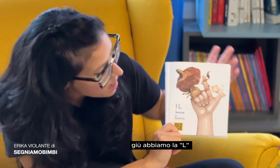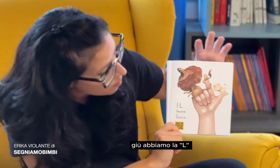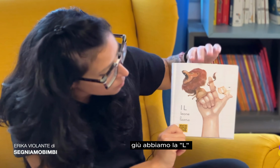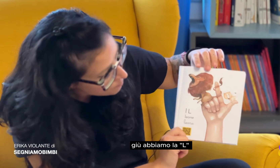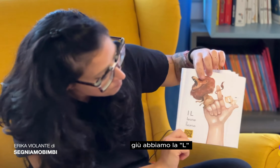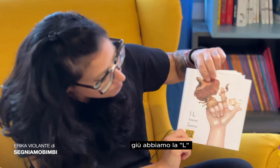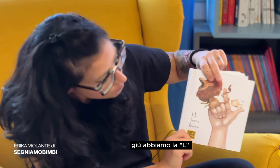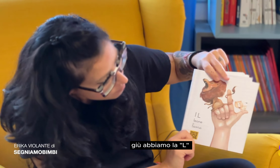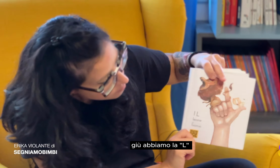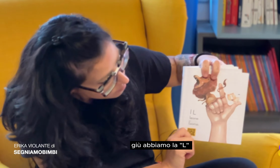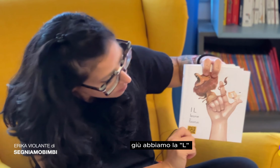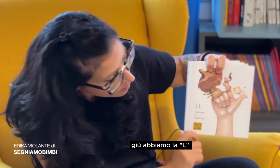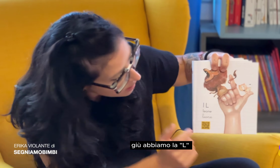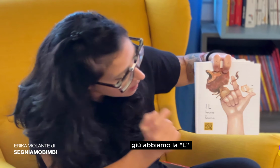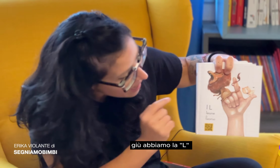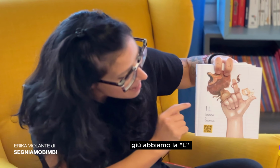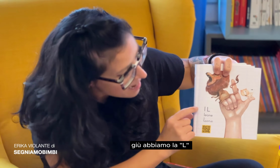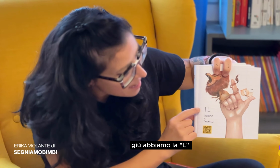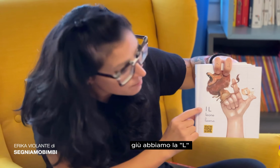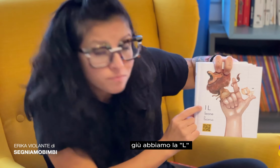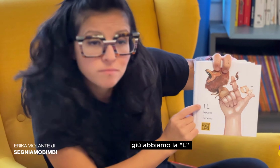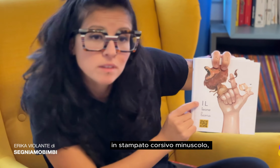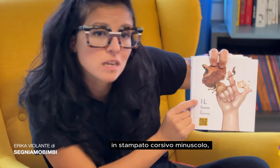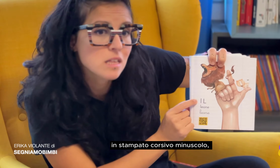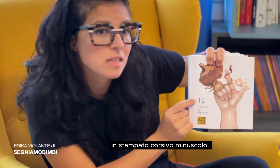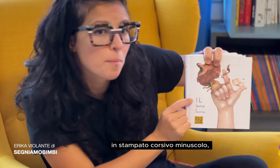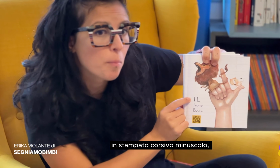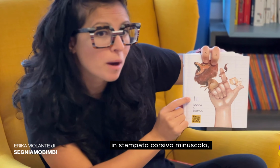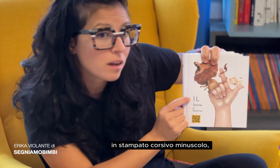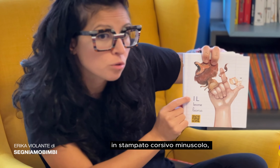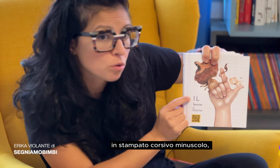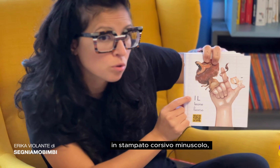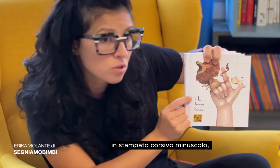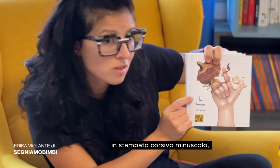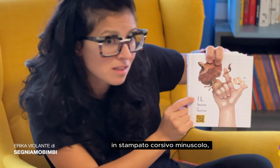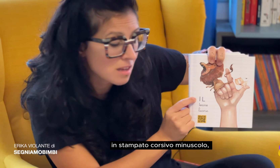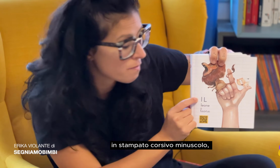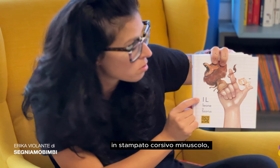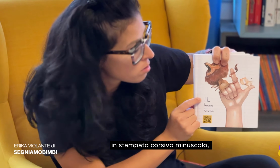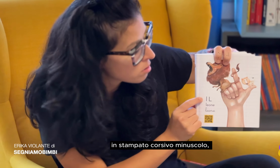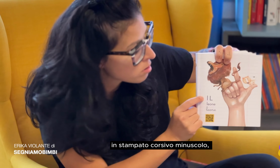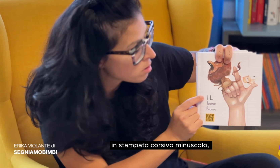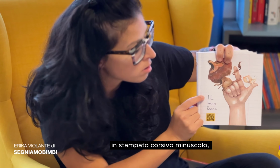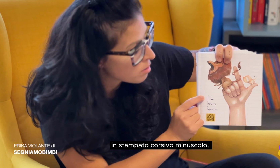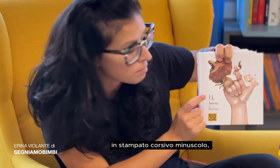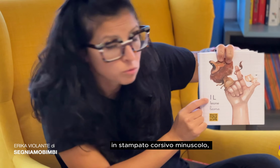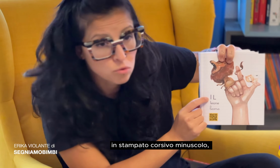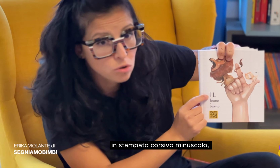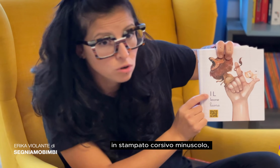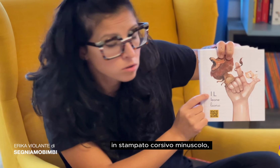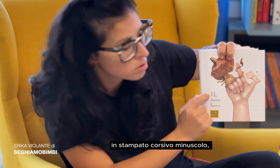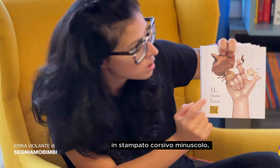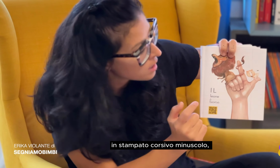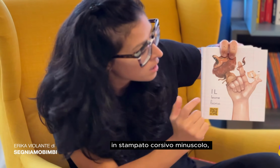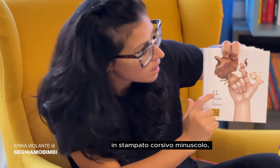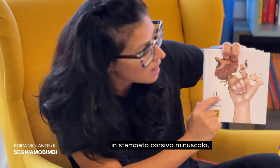abbiamo la L in stampato corsivo minuscolo, la